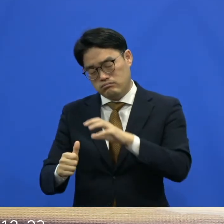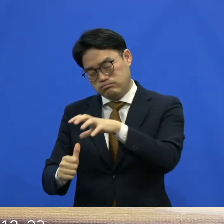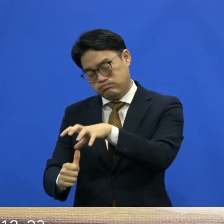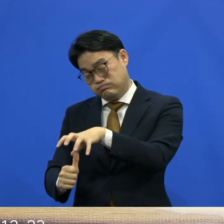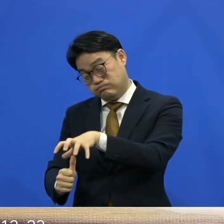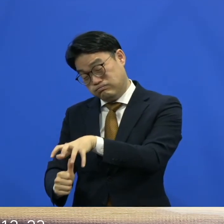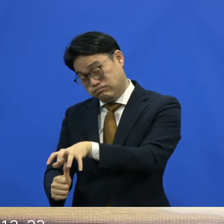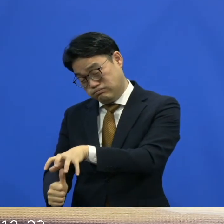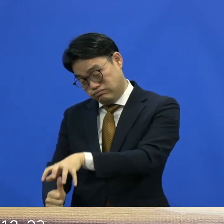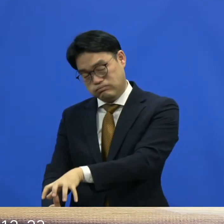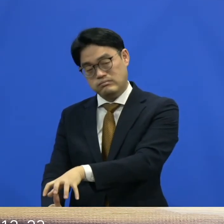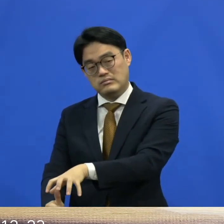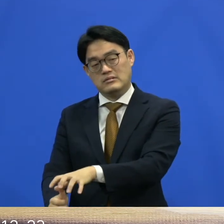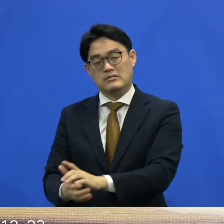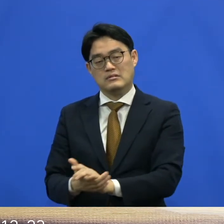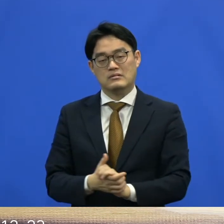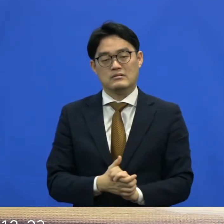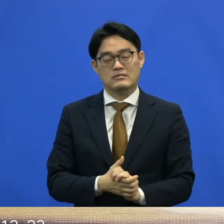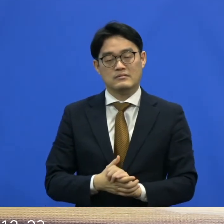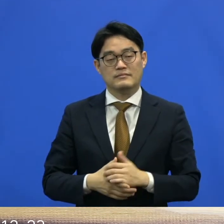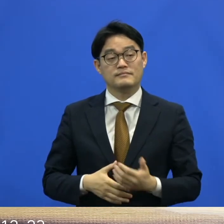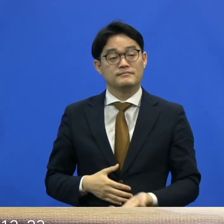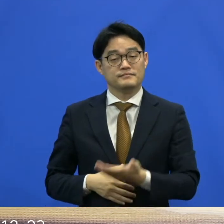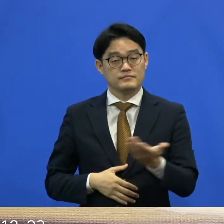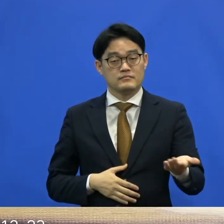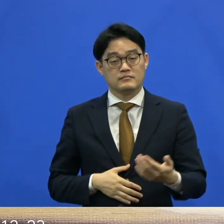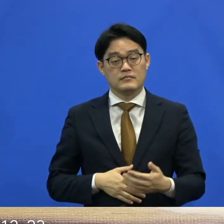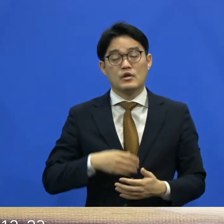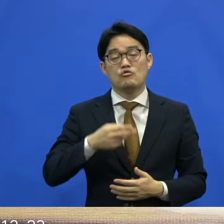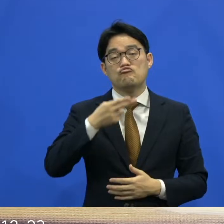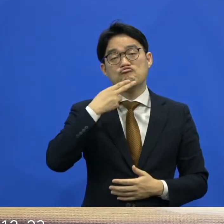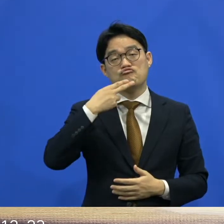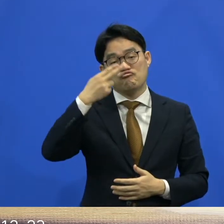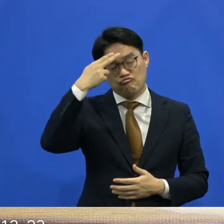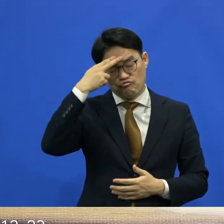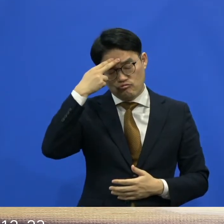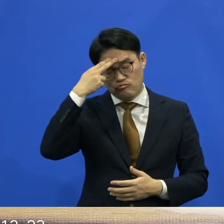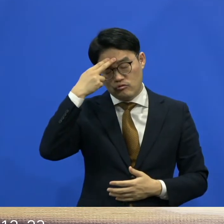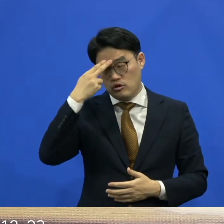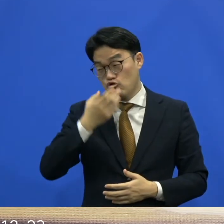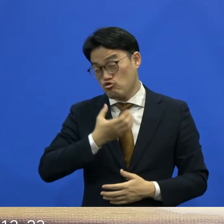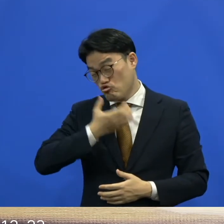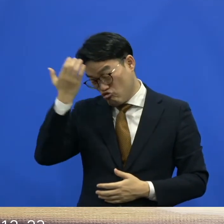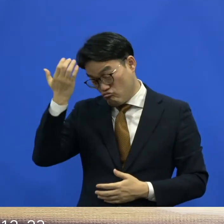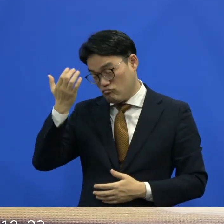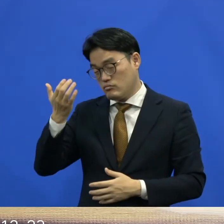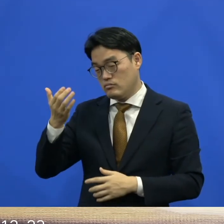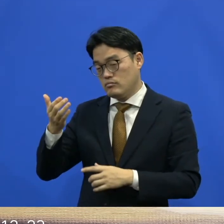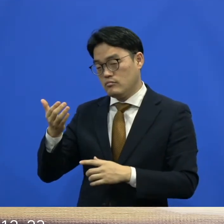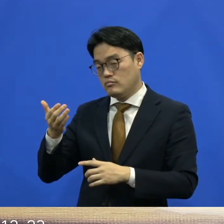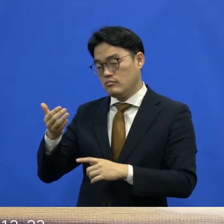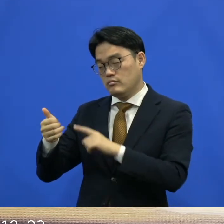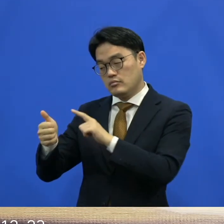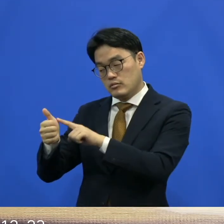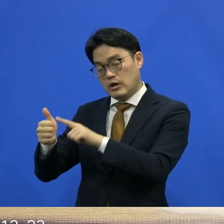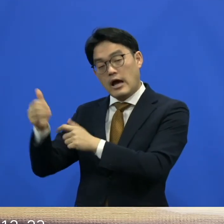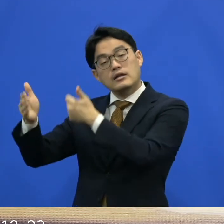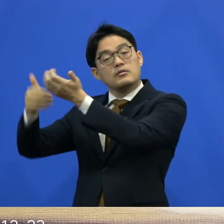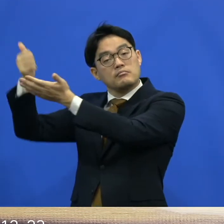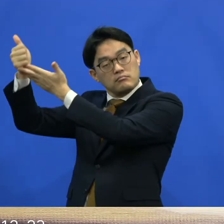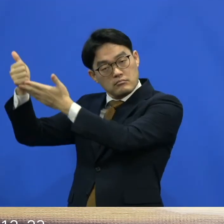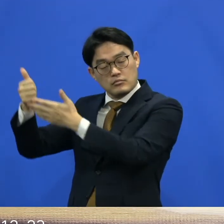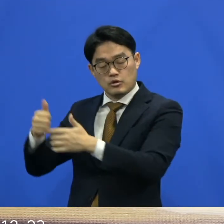여러분, 술 관한 자의 꿈을 꾸게 하신 분이 하나님이십니다. 그 꿈을 해석하게 하신 분도 하나님이십니다. 그렇다면